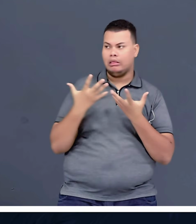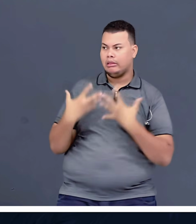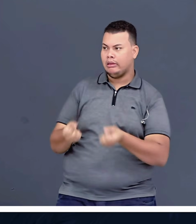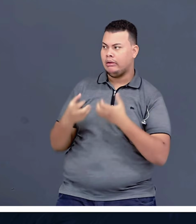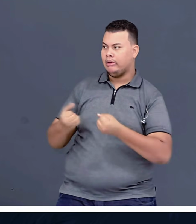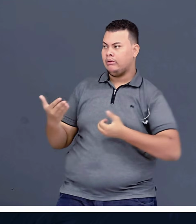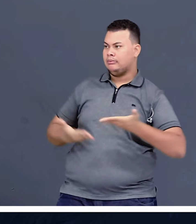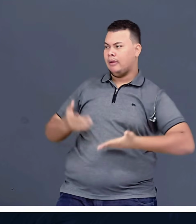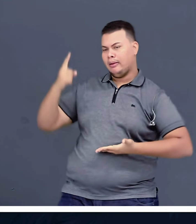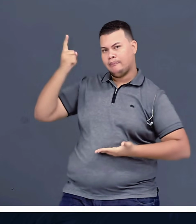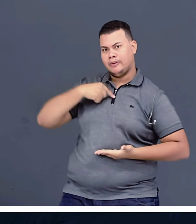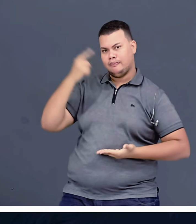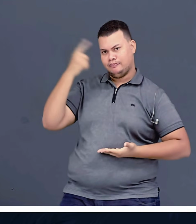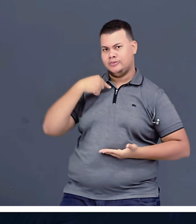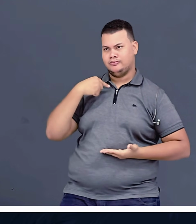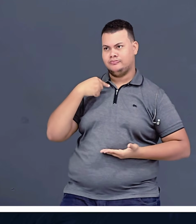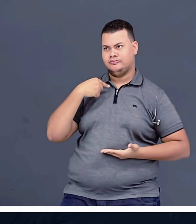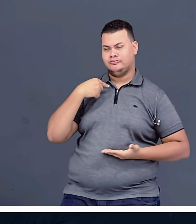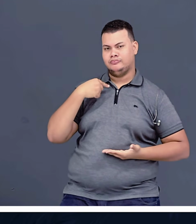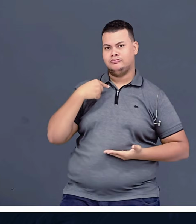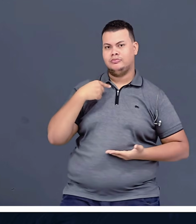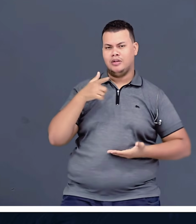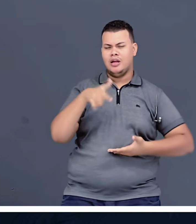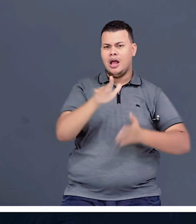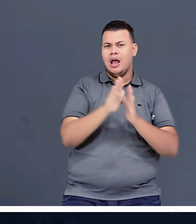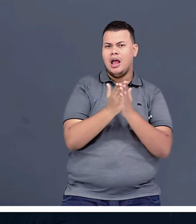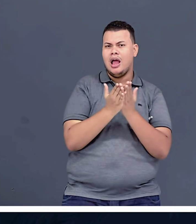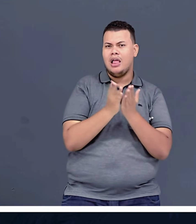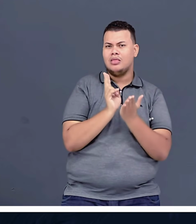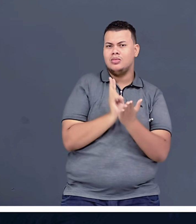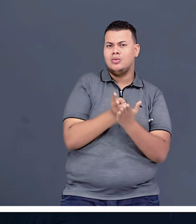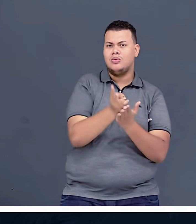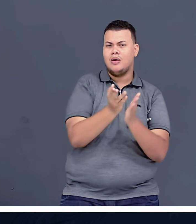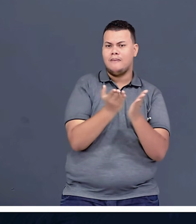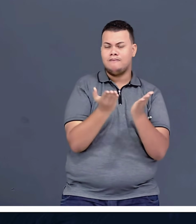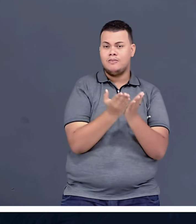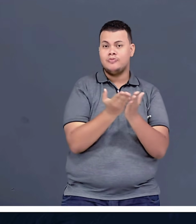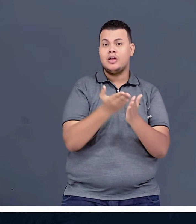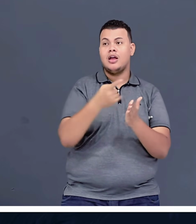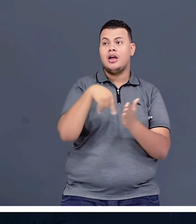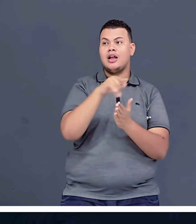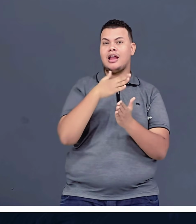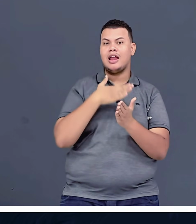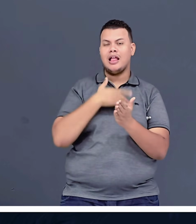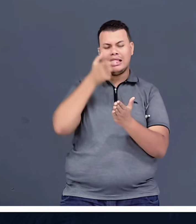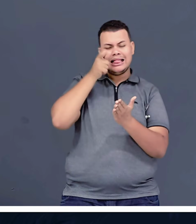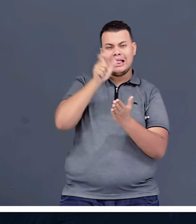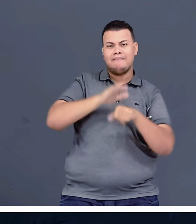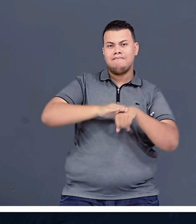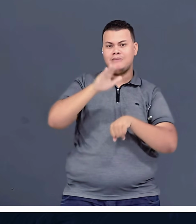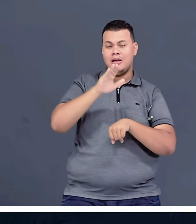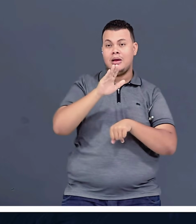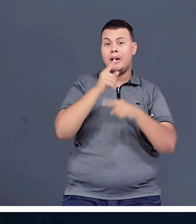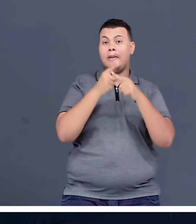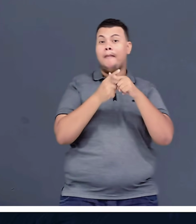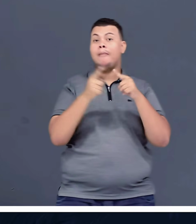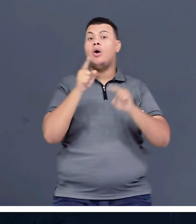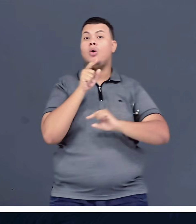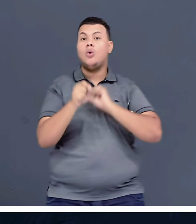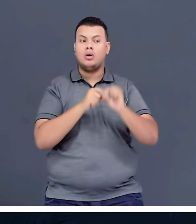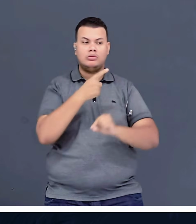escravidão. Amém. Deixa aberta até aí a sua Bíblia, porque essa parte é a parte que mais interessa. Mas